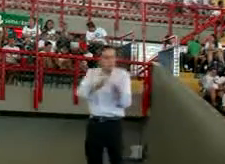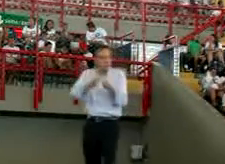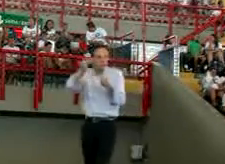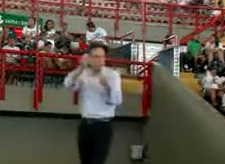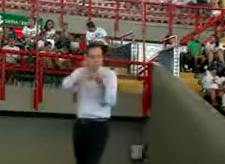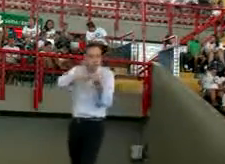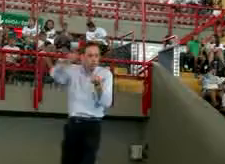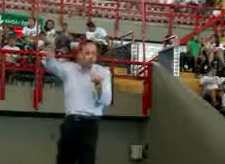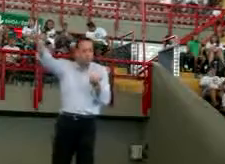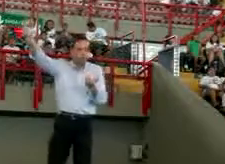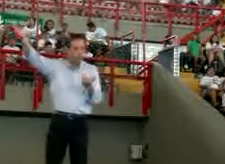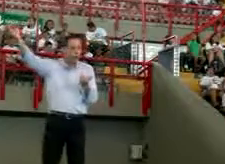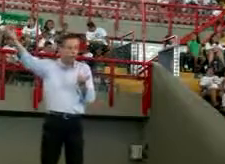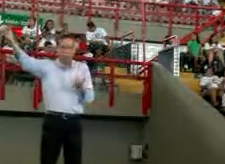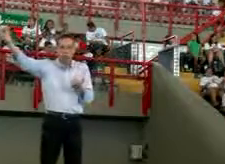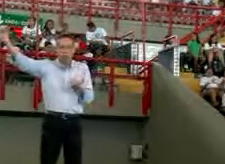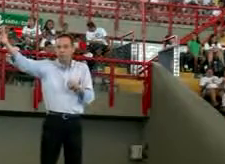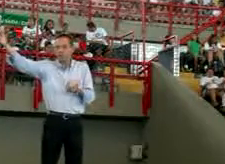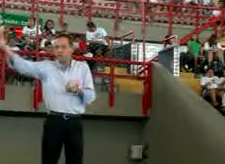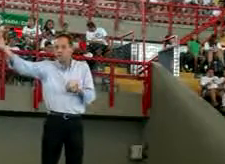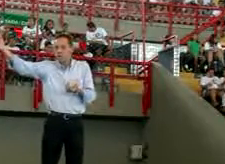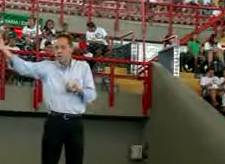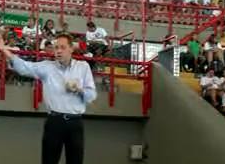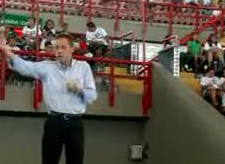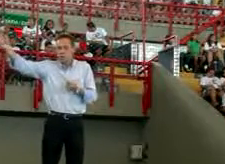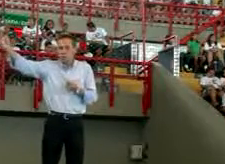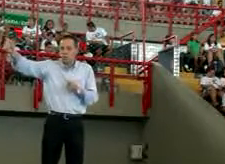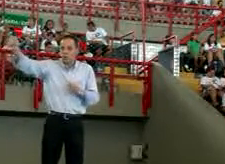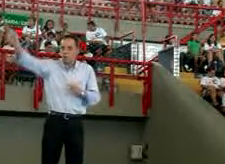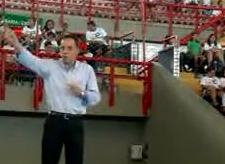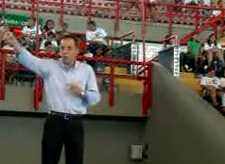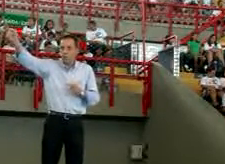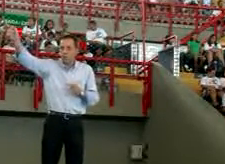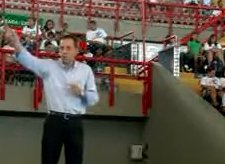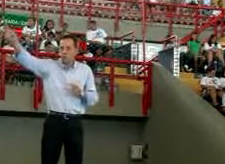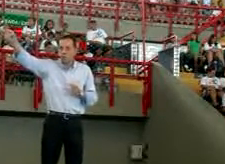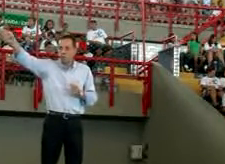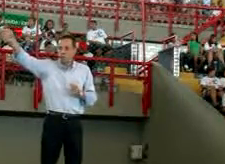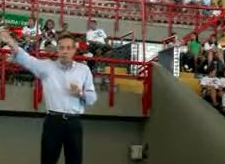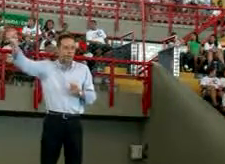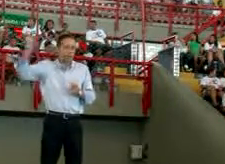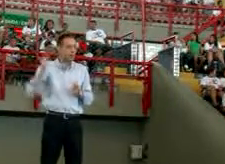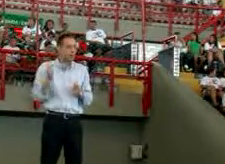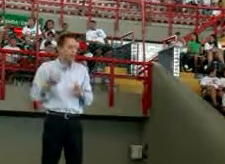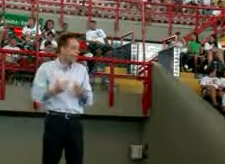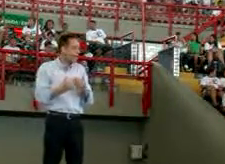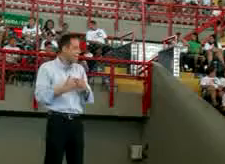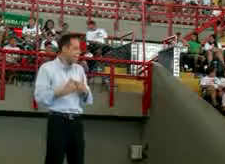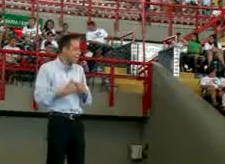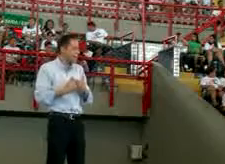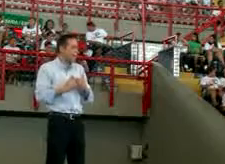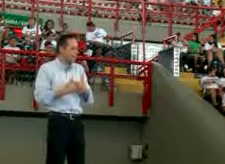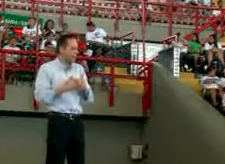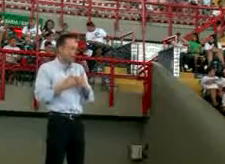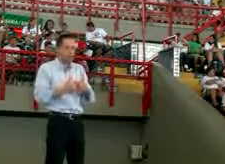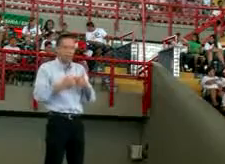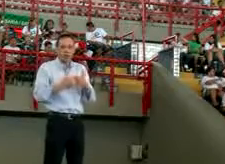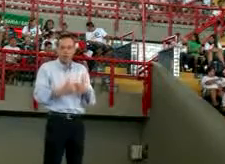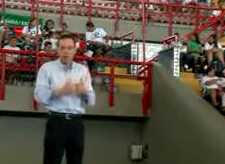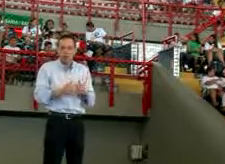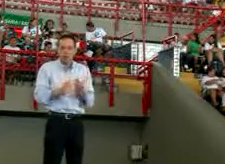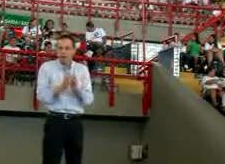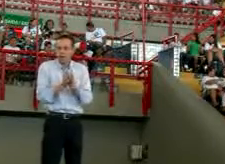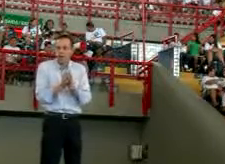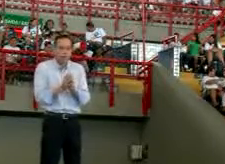tinha reservado para si lá em Portugal o trono português. Quando seu pai, Dom João VI, faleceu, ele era o